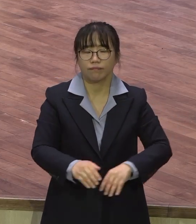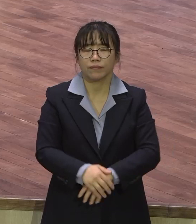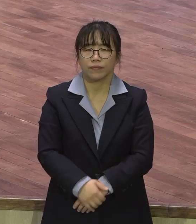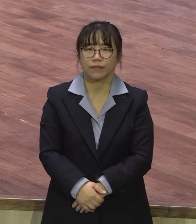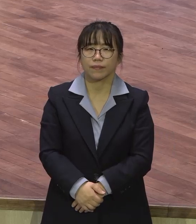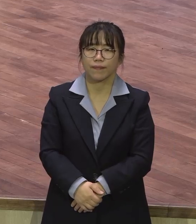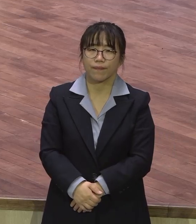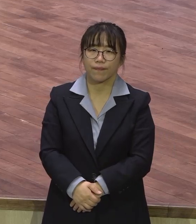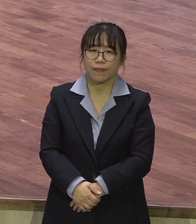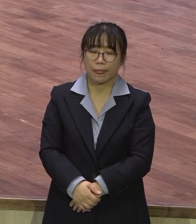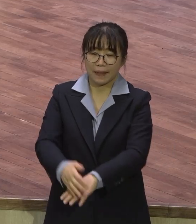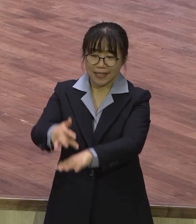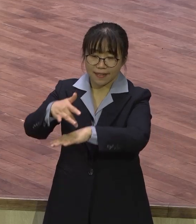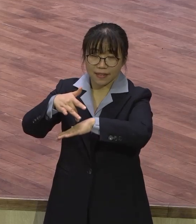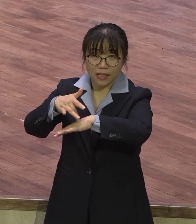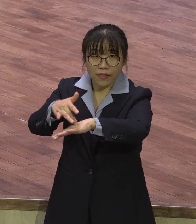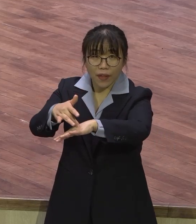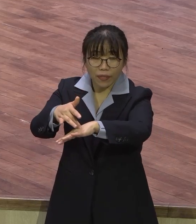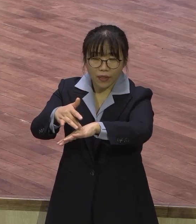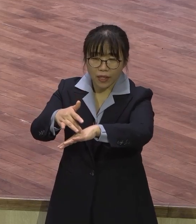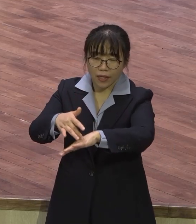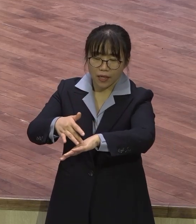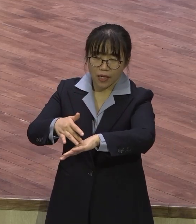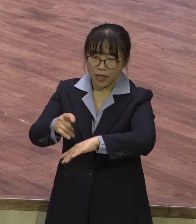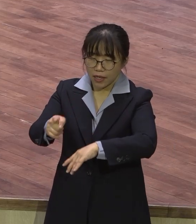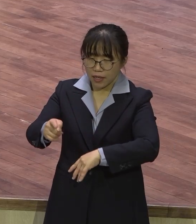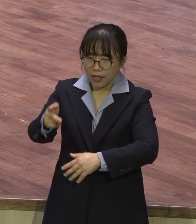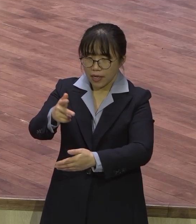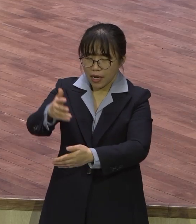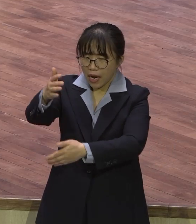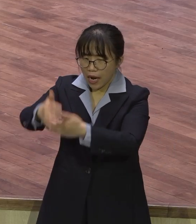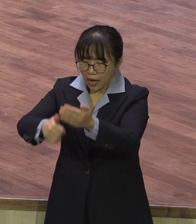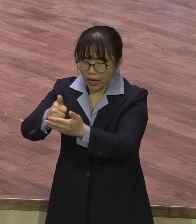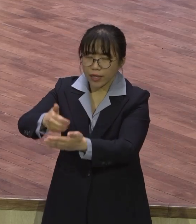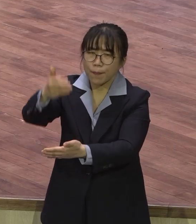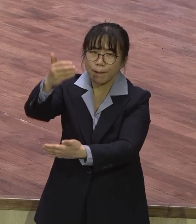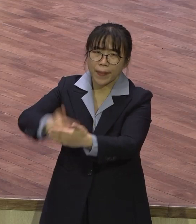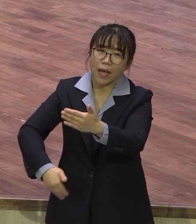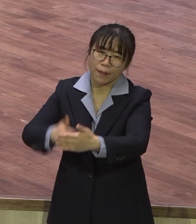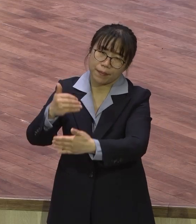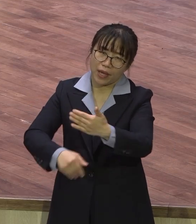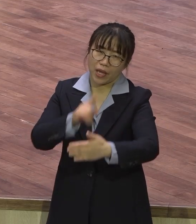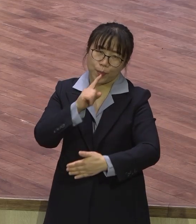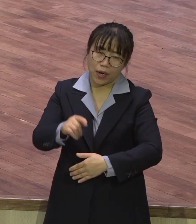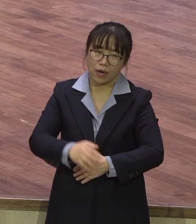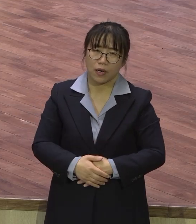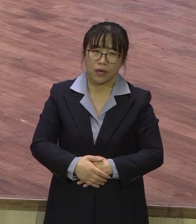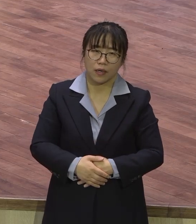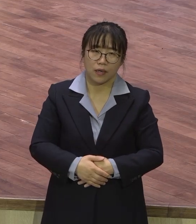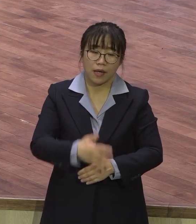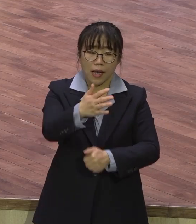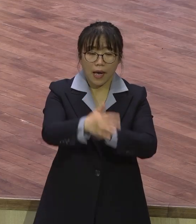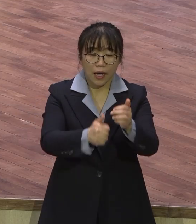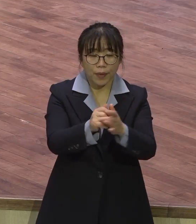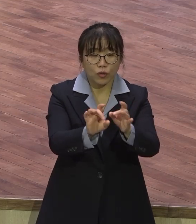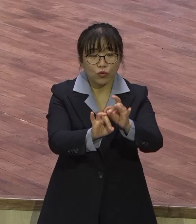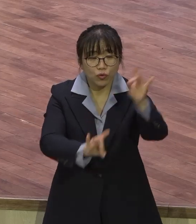그래서 사단은 자꾸 경배의 대상을 바꾸라는 겁니다 하나님은 우상승배를 가르쳐서